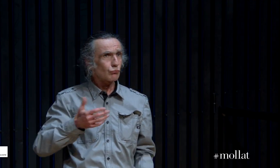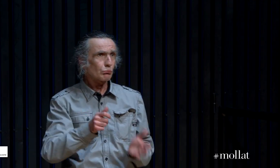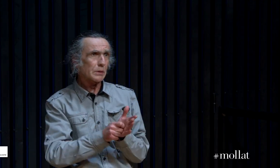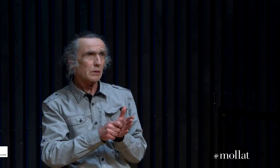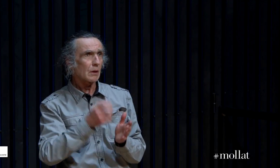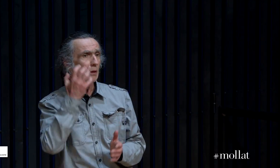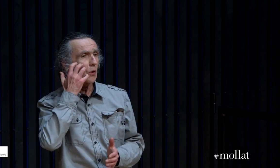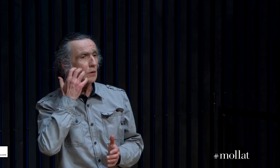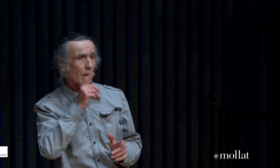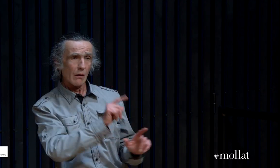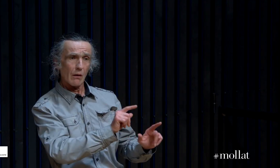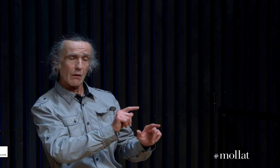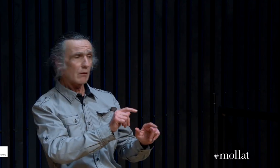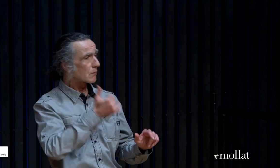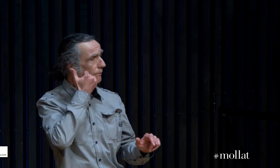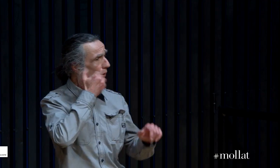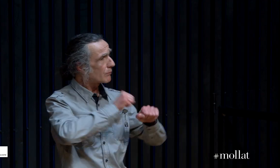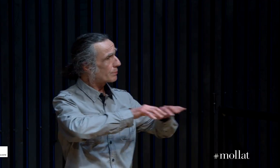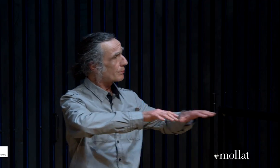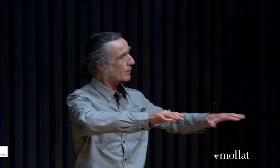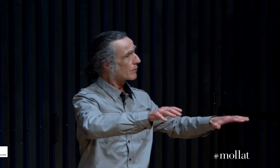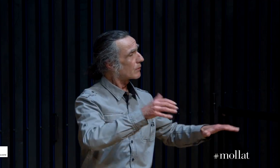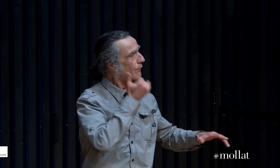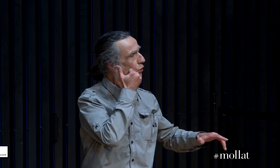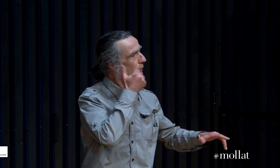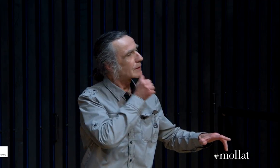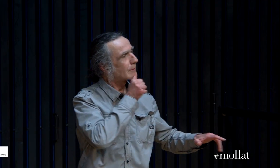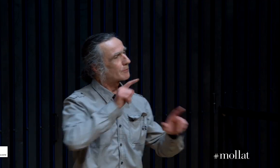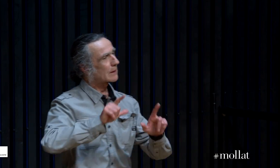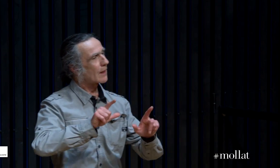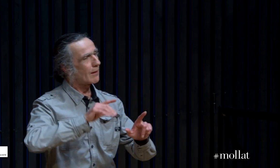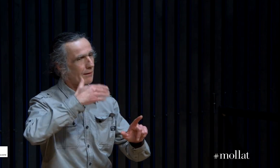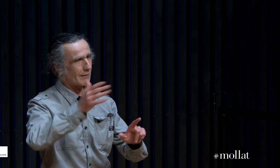immédiatement. Quand j'étais petit ou adolescent,